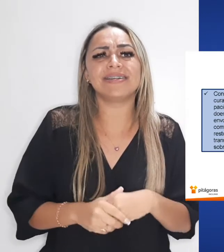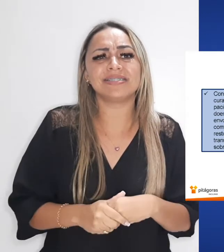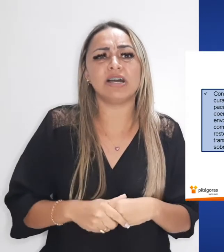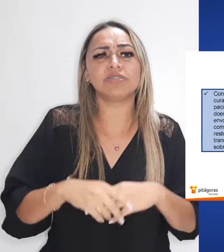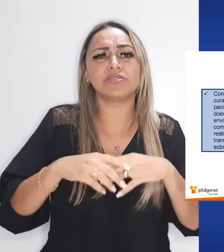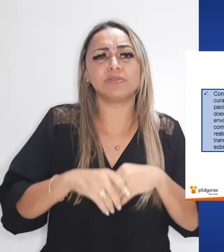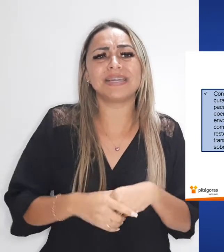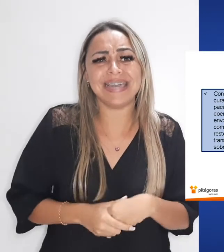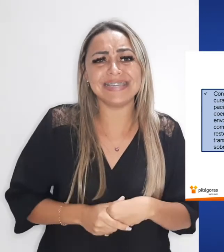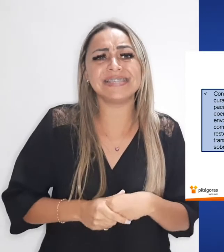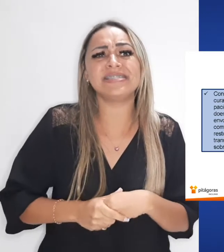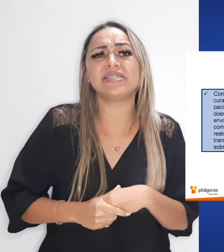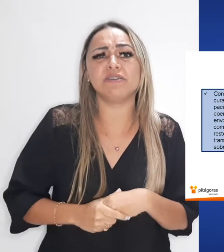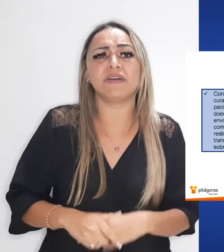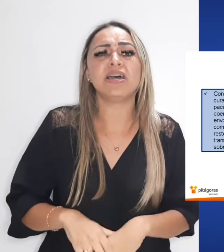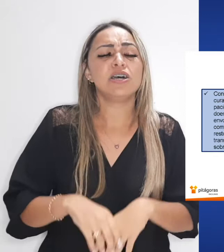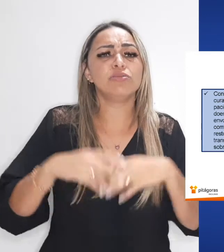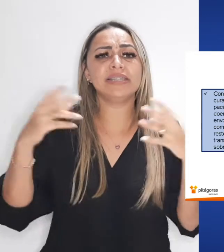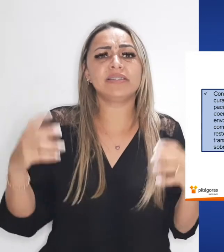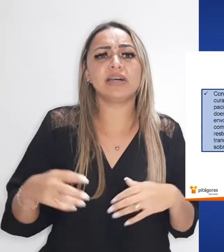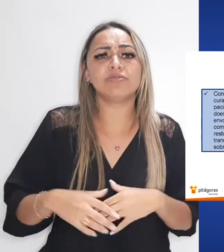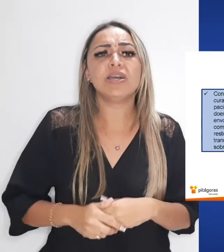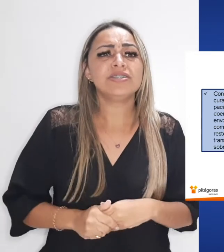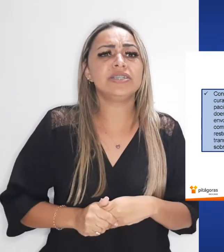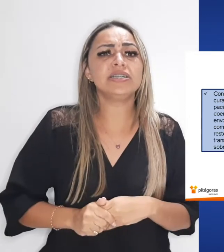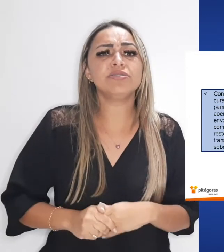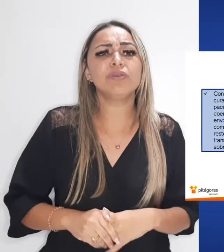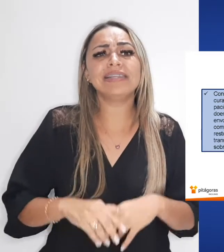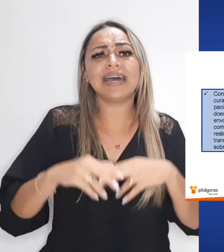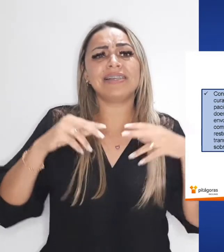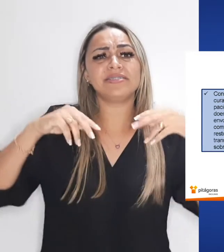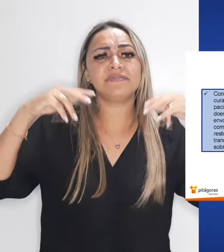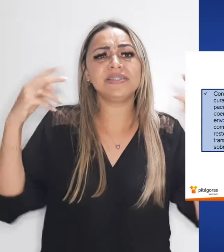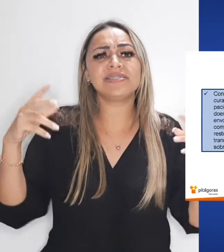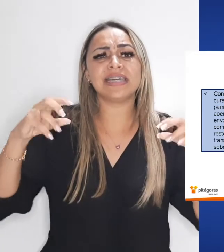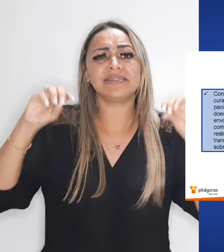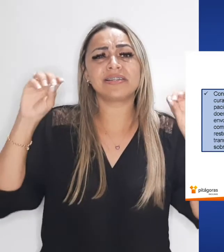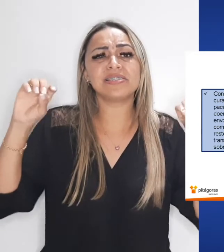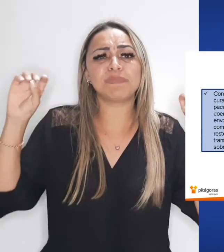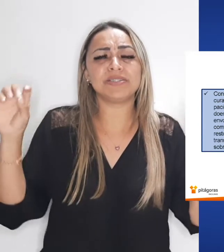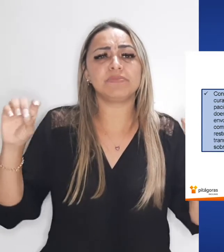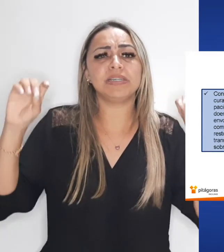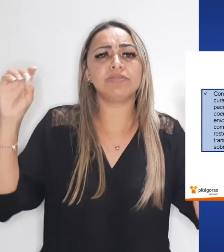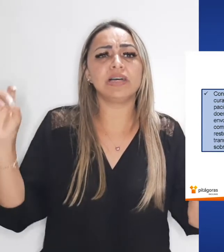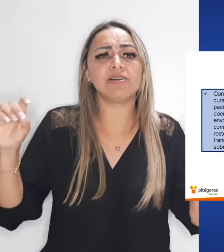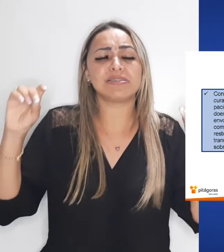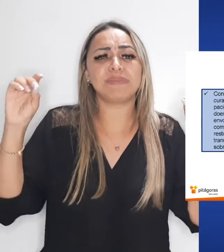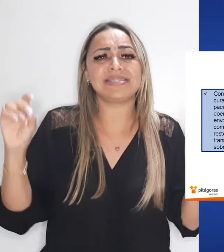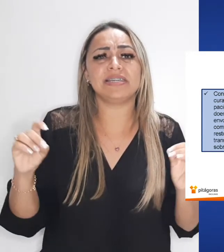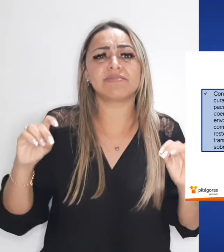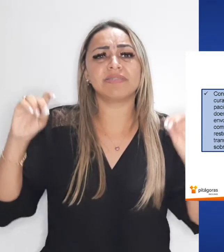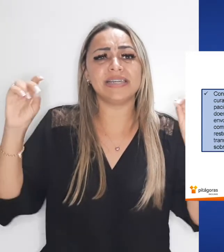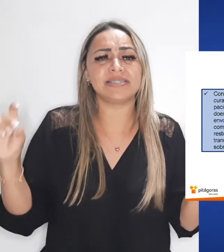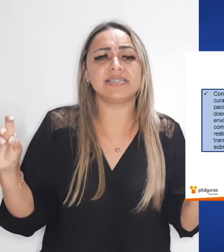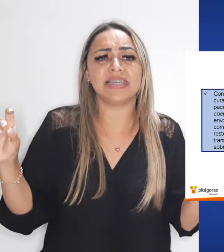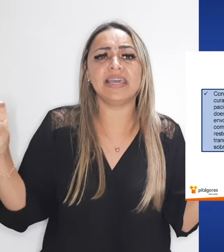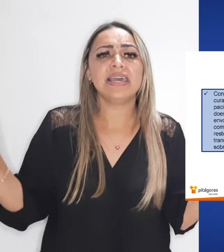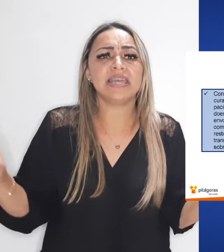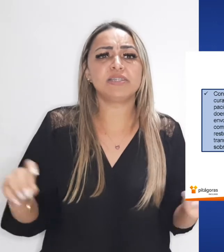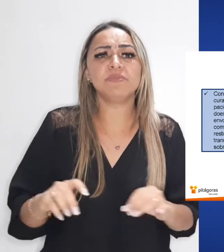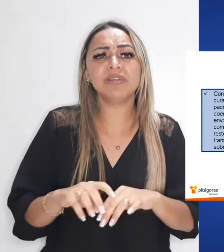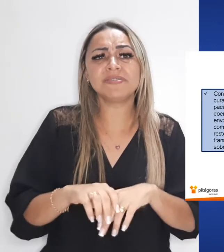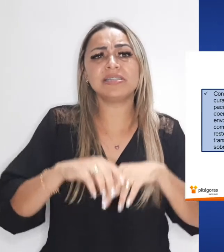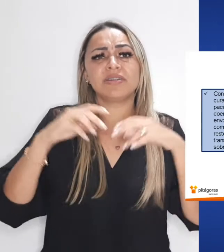casos, a herança é autossômica recessiva. No entanto, diante do análise de 27 transplantes de medula óssea em paciente com